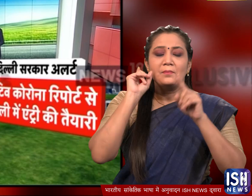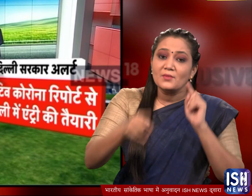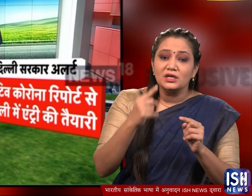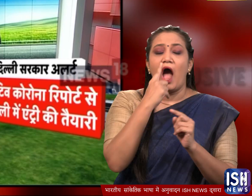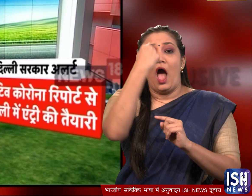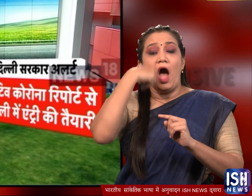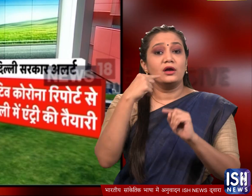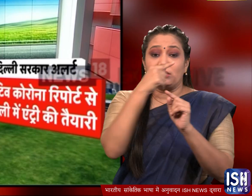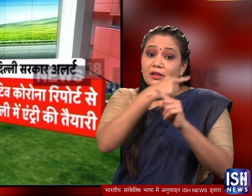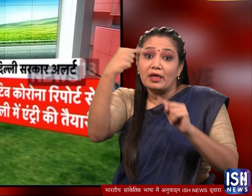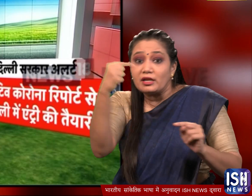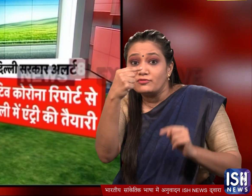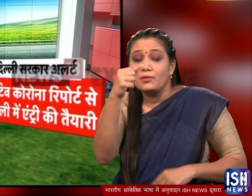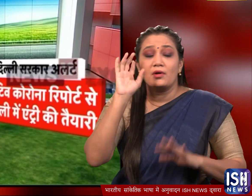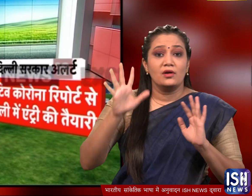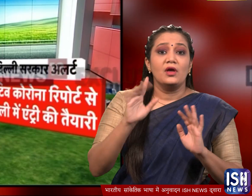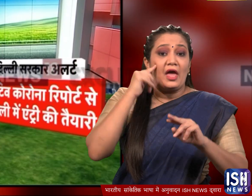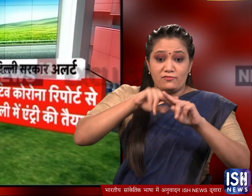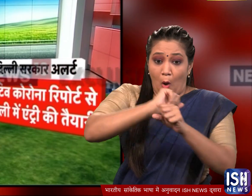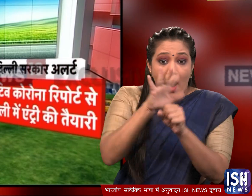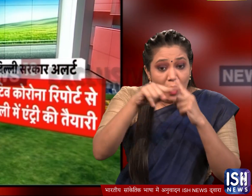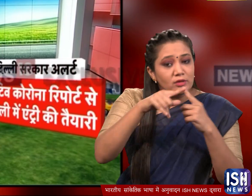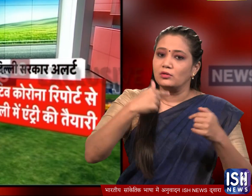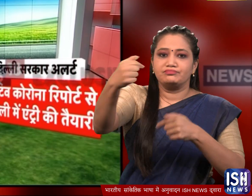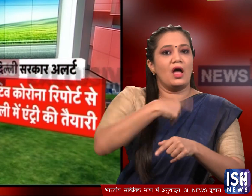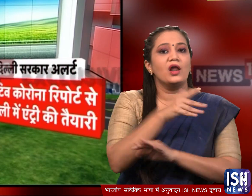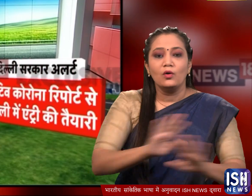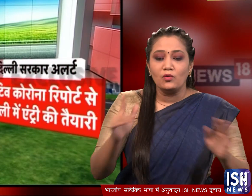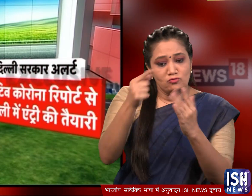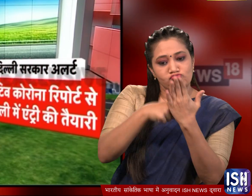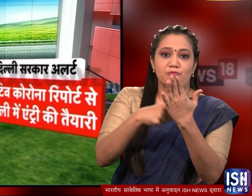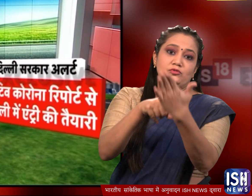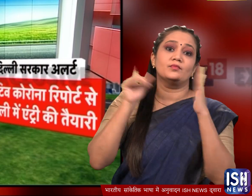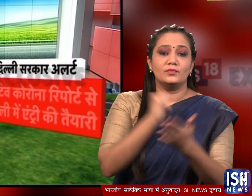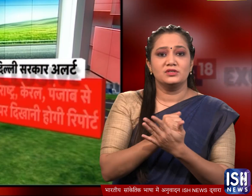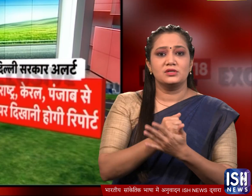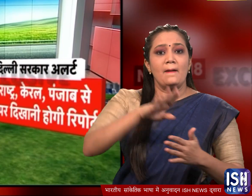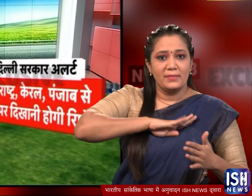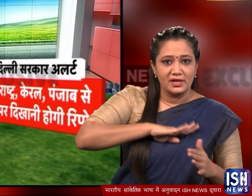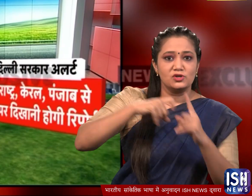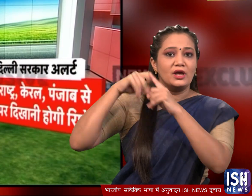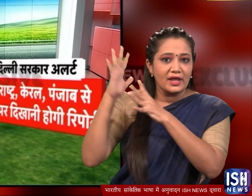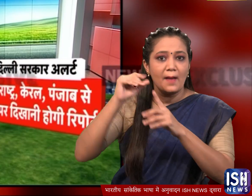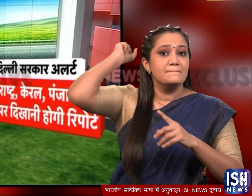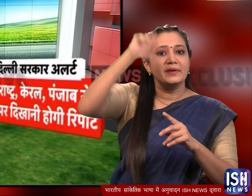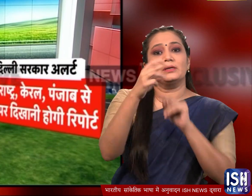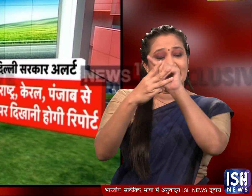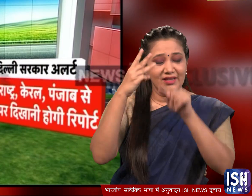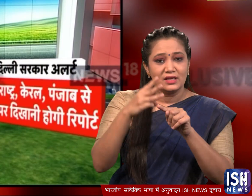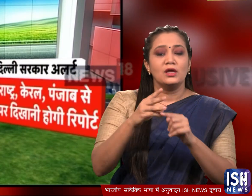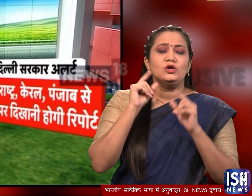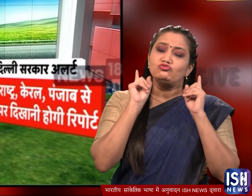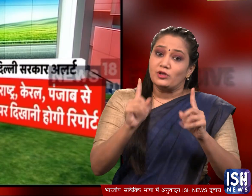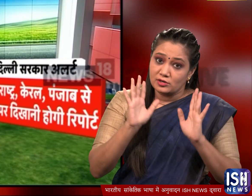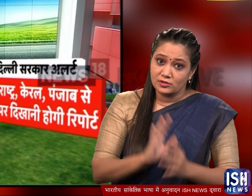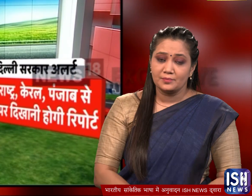को नेगेटिव कोरोना रिपोर्ट दिखाने के बाद ही दिल्ली में एंट्री देने पर विचार कर रही है, जिसके लागू होने के बाद महाराष्ट्र, केरल और पंजाब से